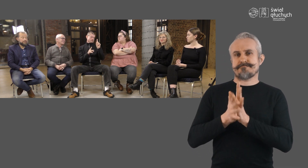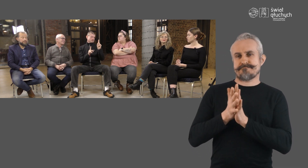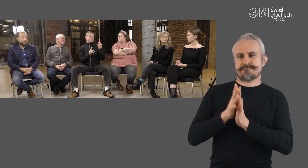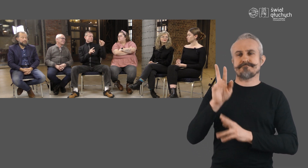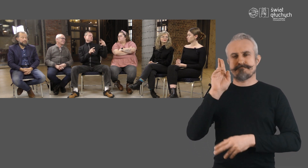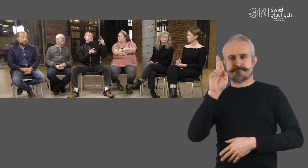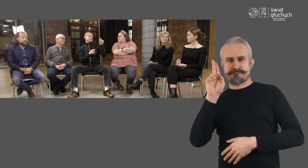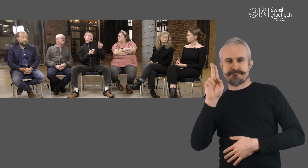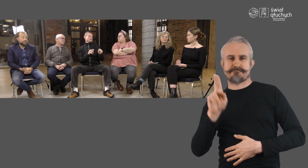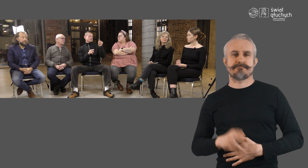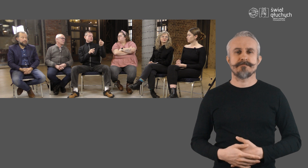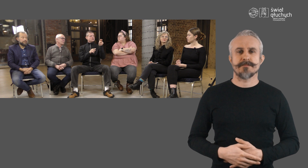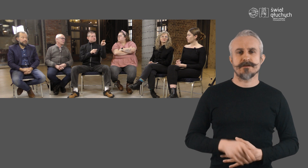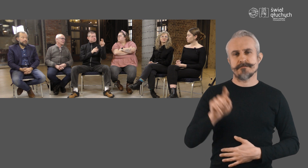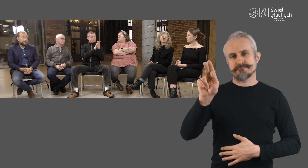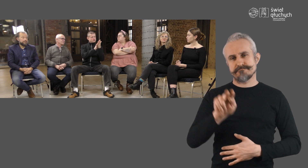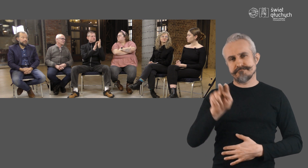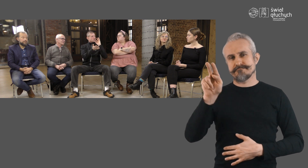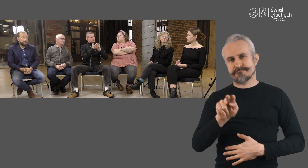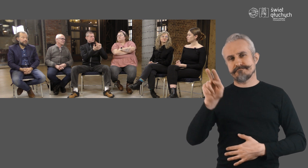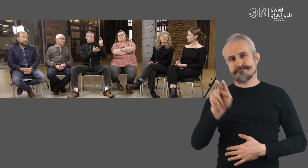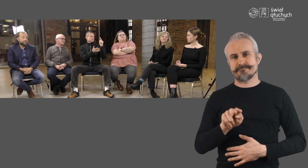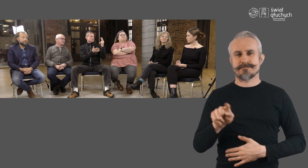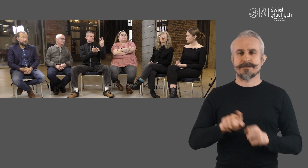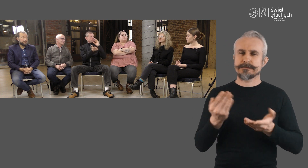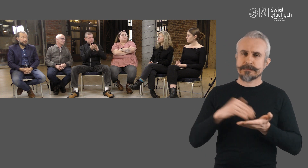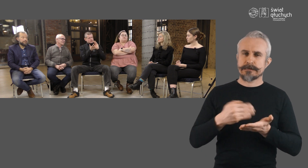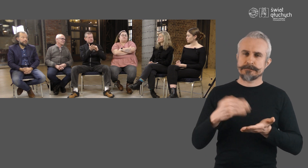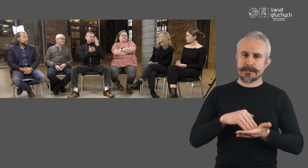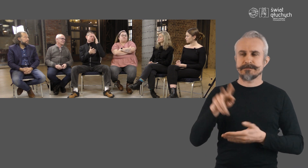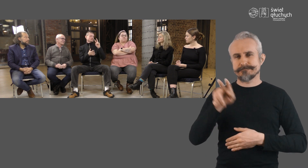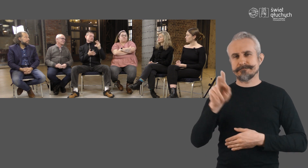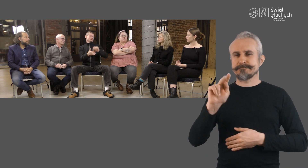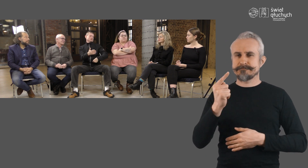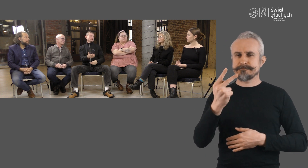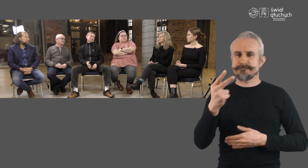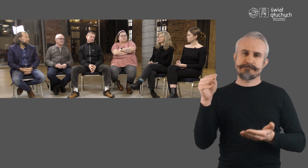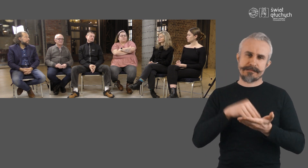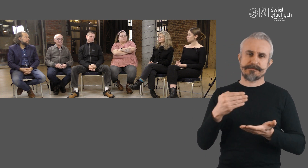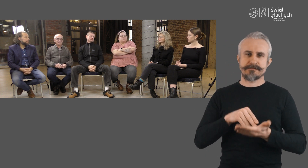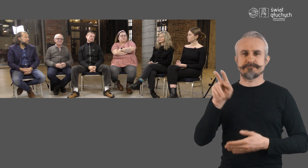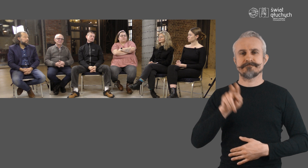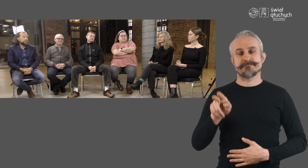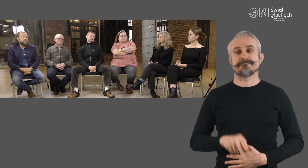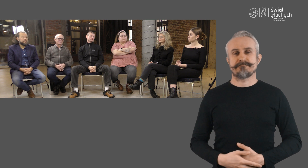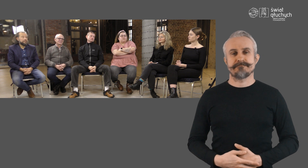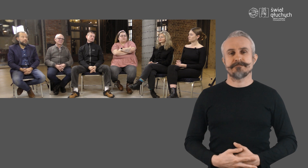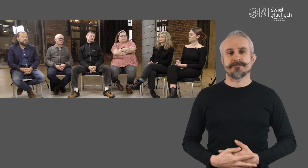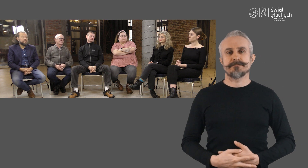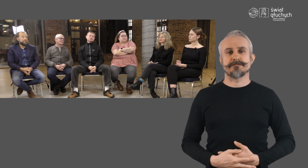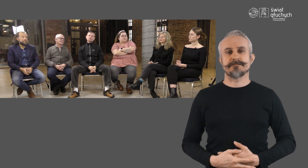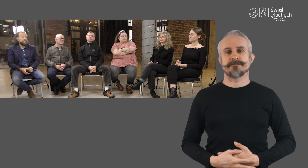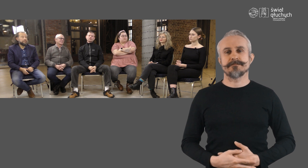No wolę migowy. Albo i napisy, i migowe, i właśnie wtedy